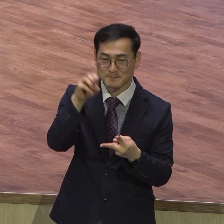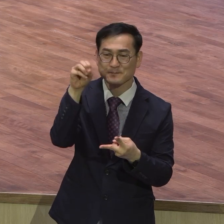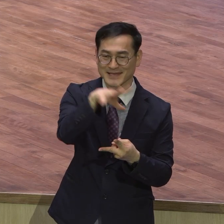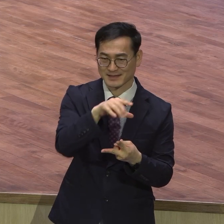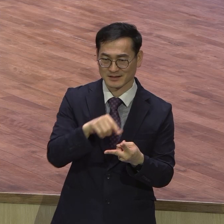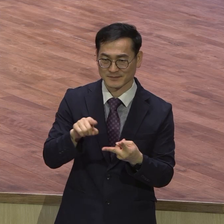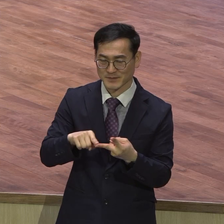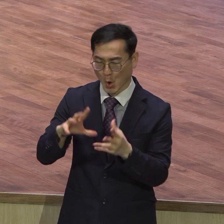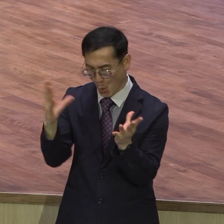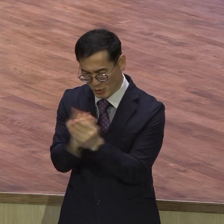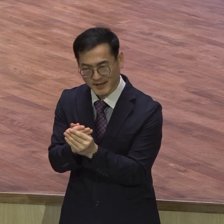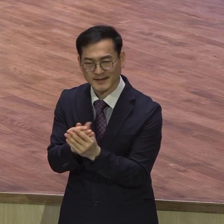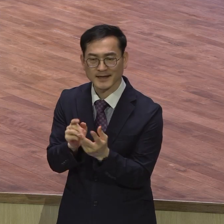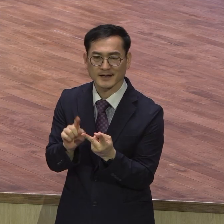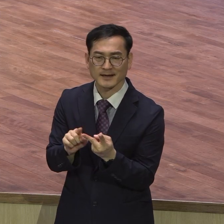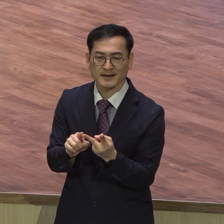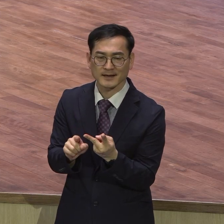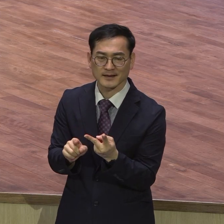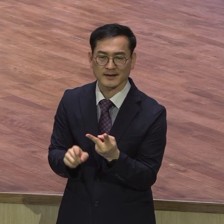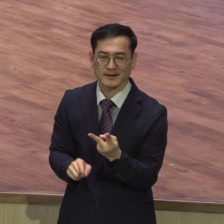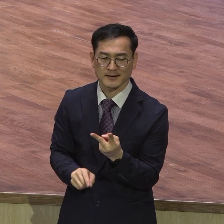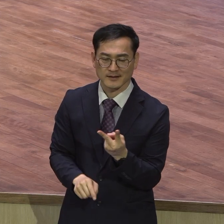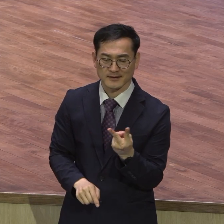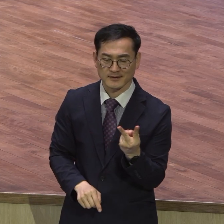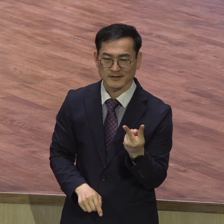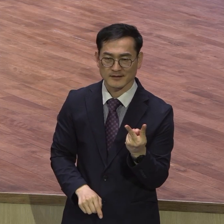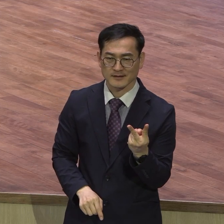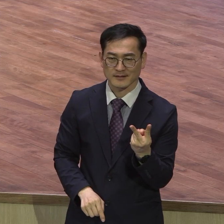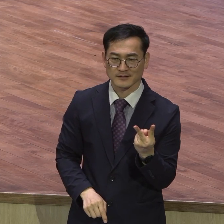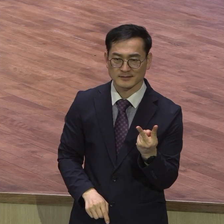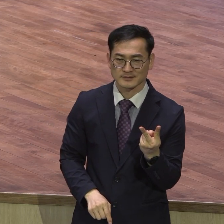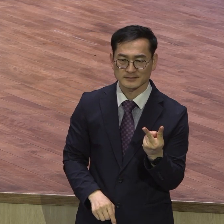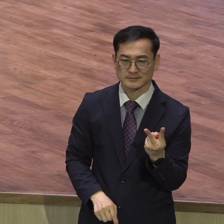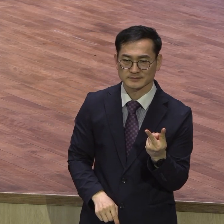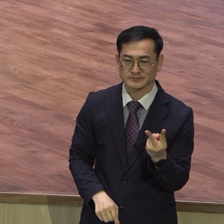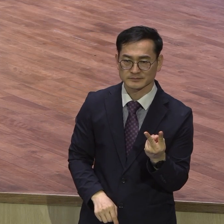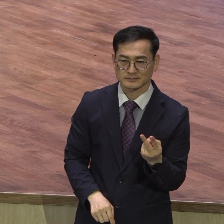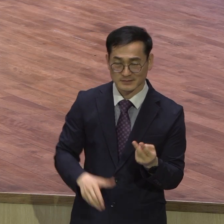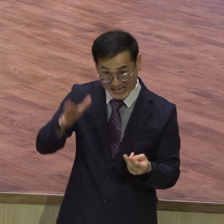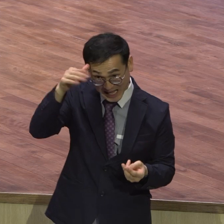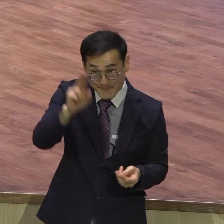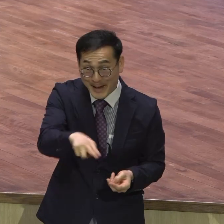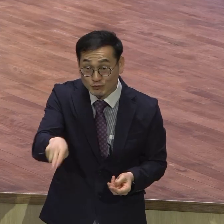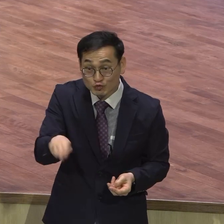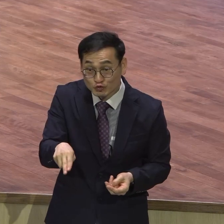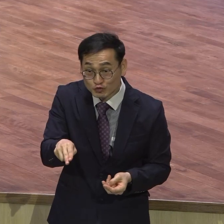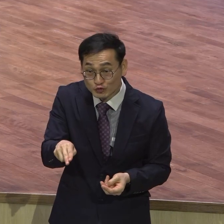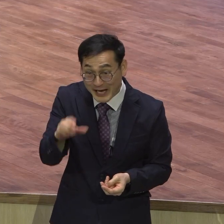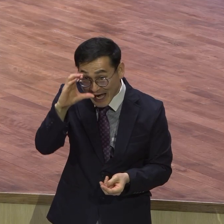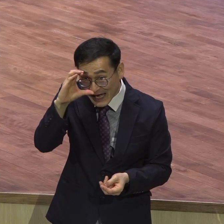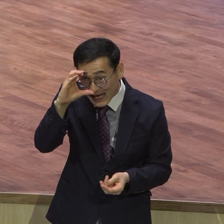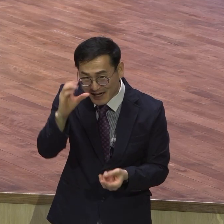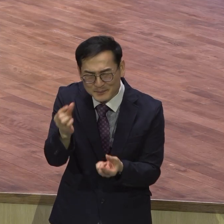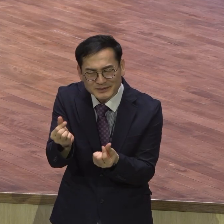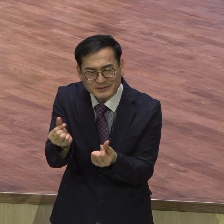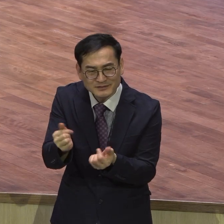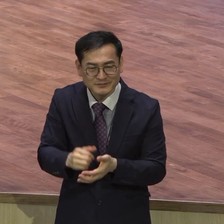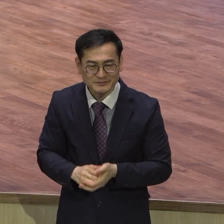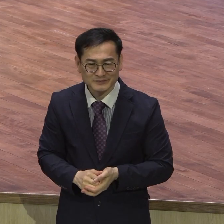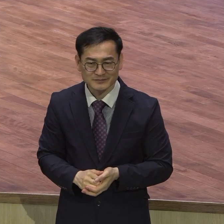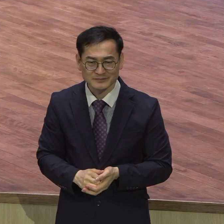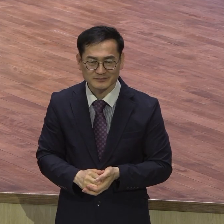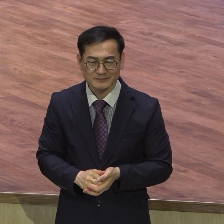둠임은 온전함이라는 뜻이에요. 그러니까 바둑알처럼 생겼어요. 흰 돌 까만 돌 이 두